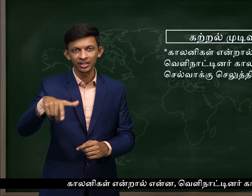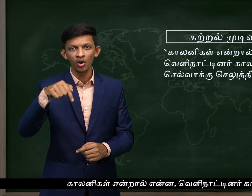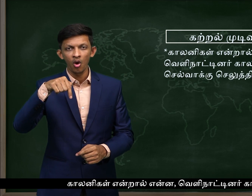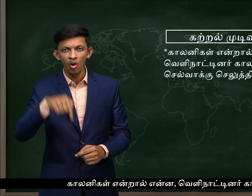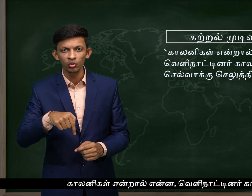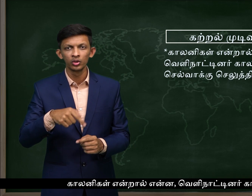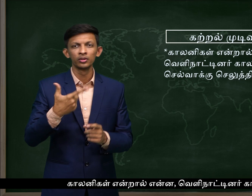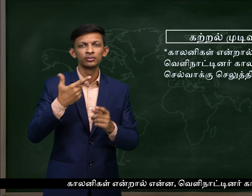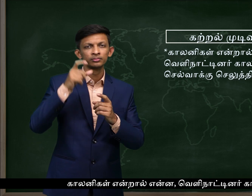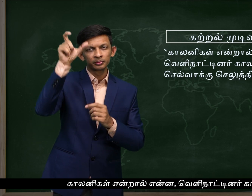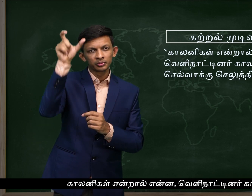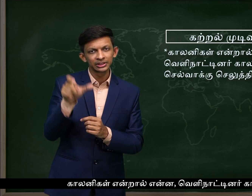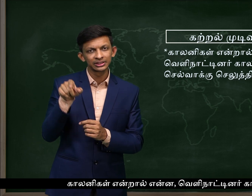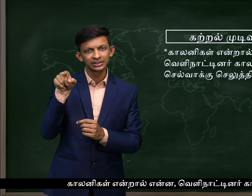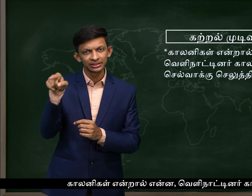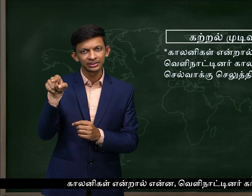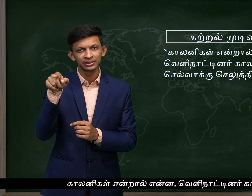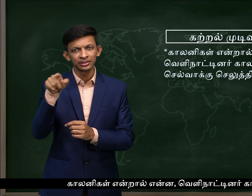காலனிகளில்